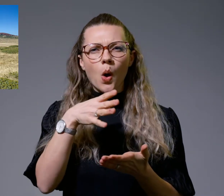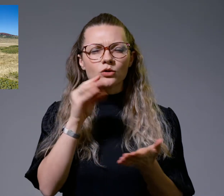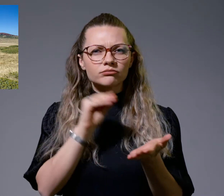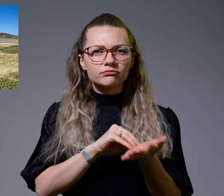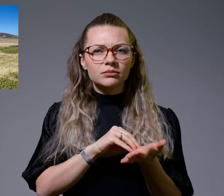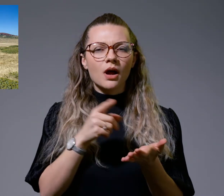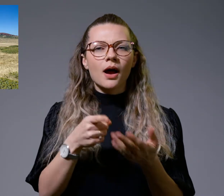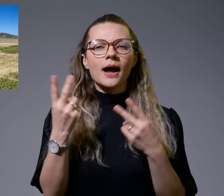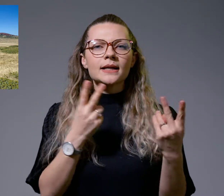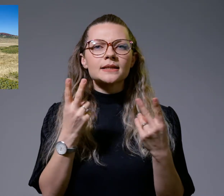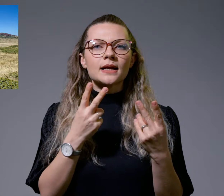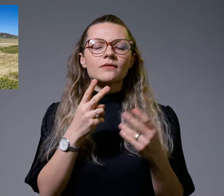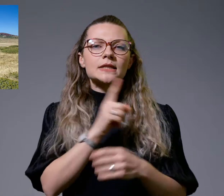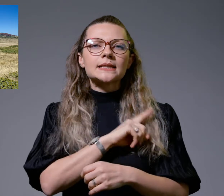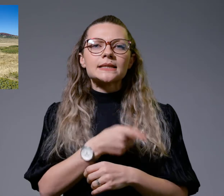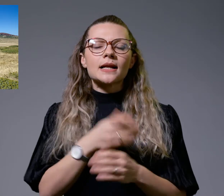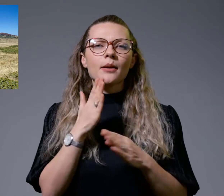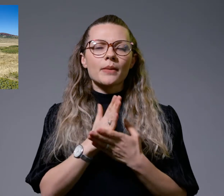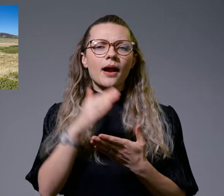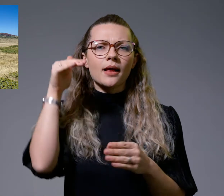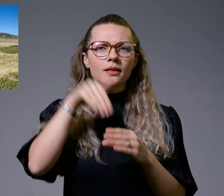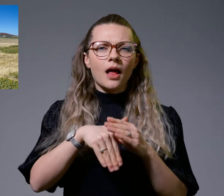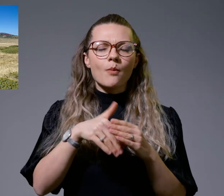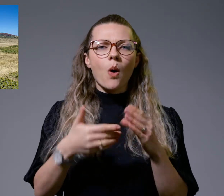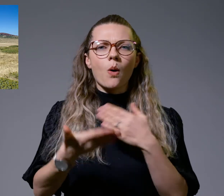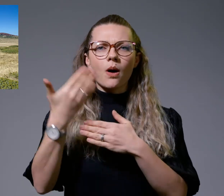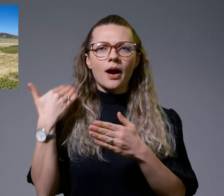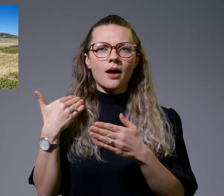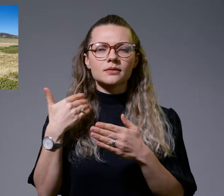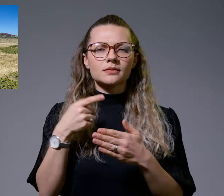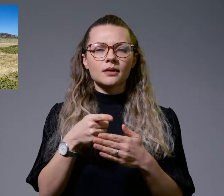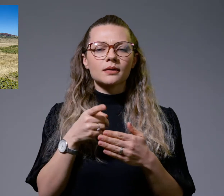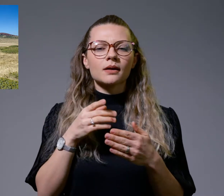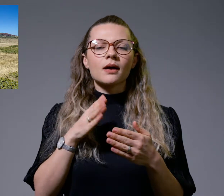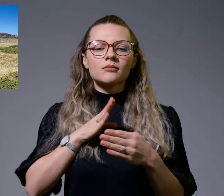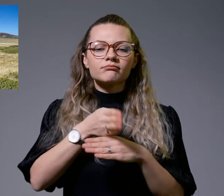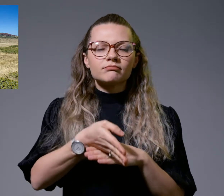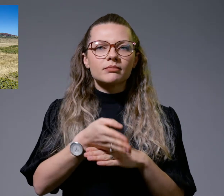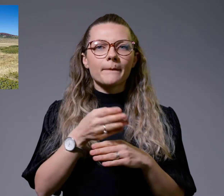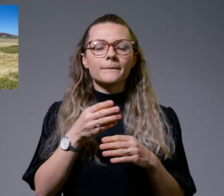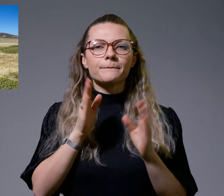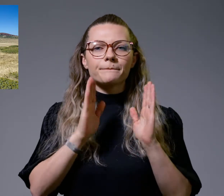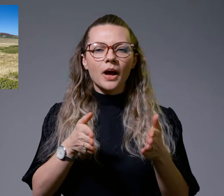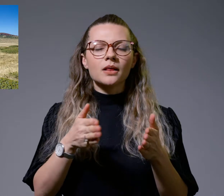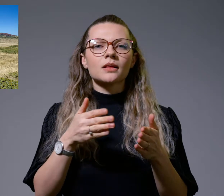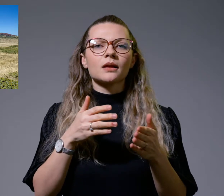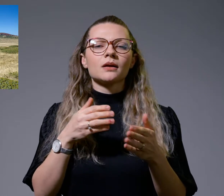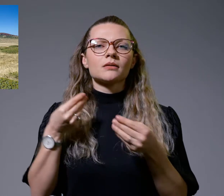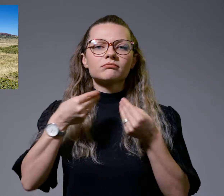Резервните сили биле длабоко во позадина, а пристапните патишта за дотур на сили и муниција